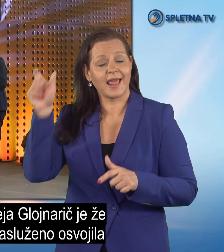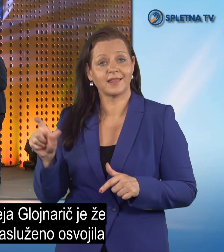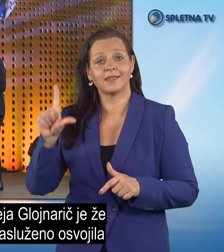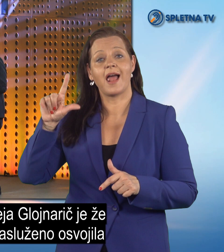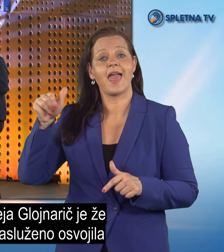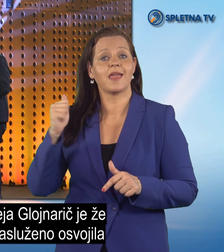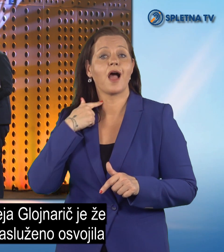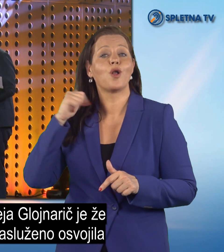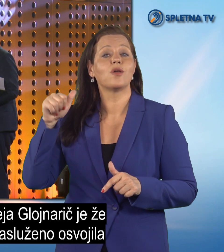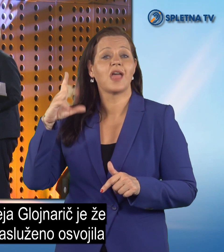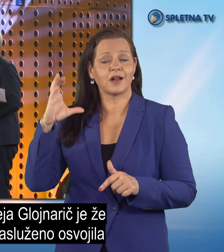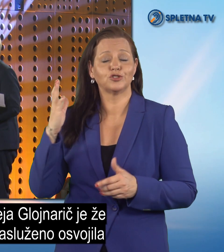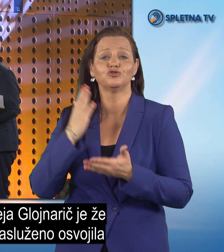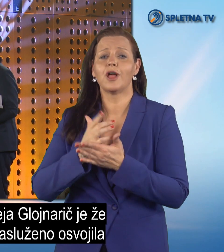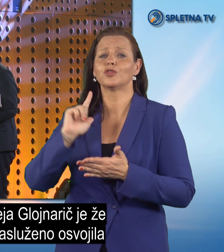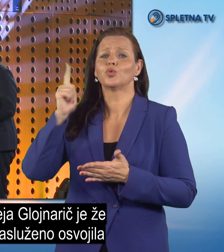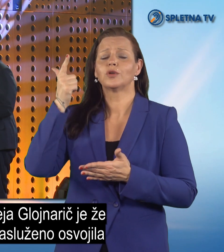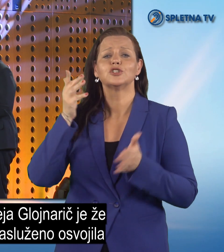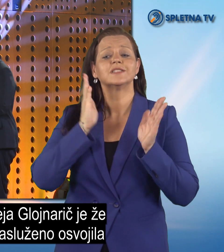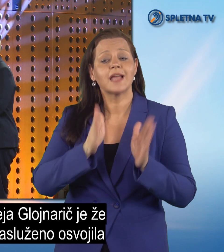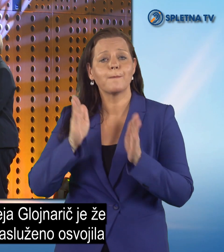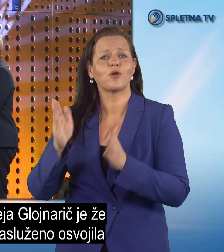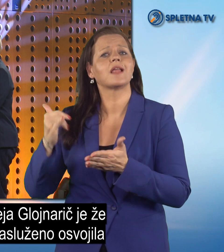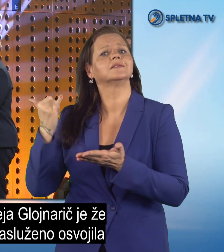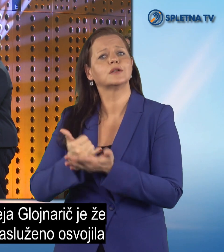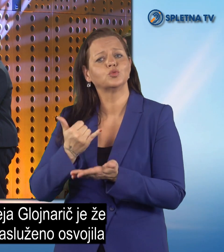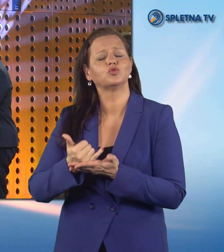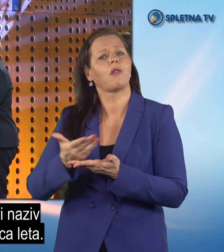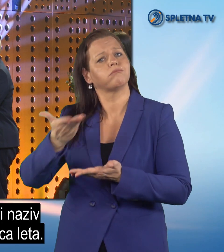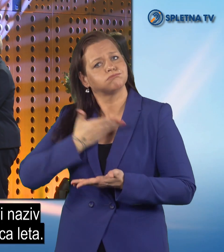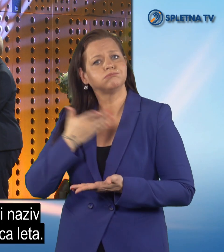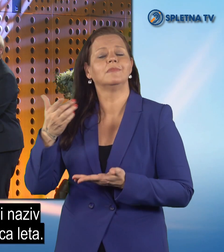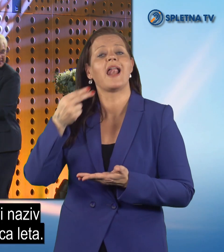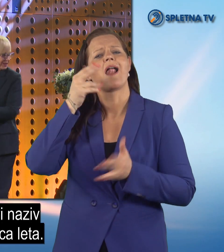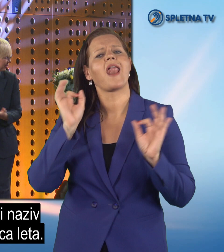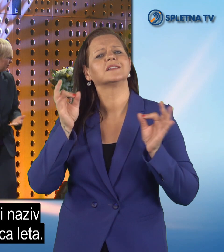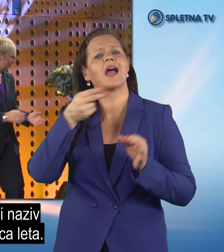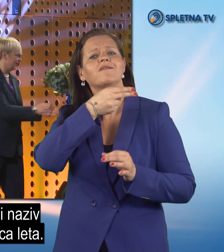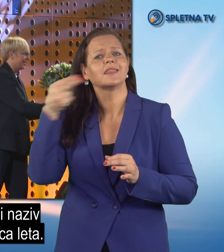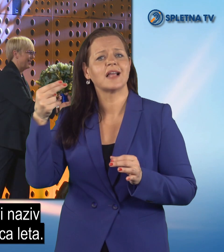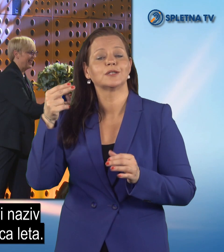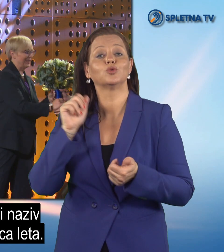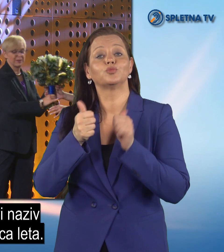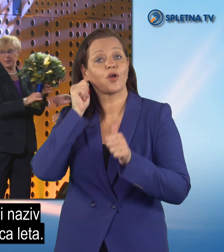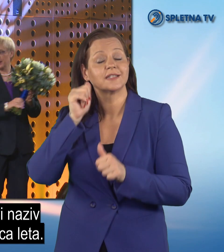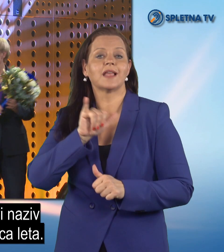Gluha atletinja Leja Glojnarič je že drugič zapored zasluženo osvojila laskavi naziv športnica leta.